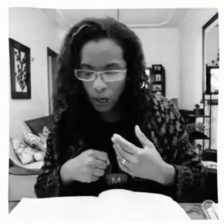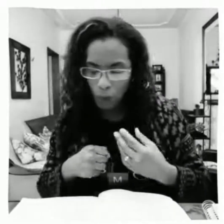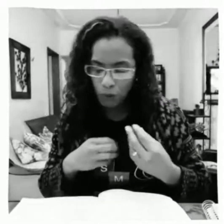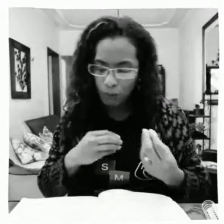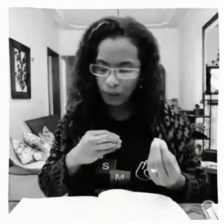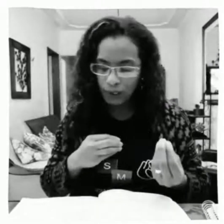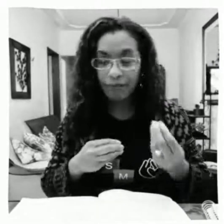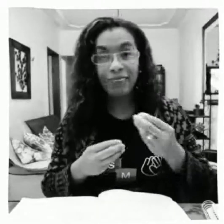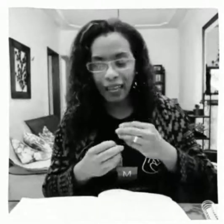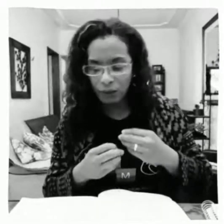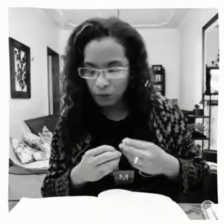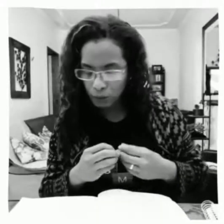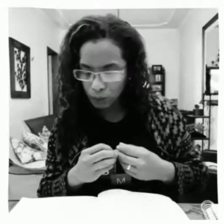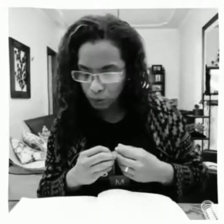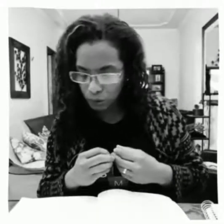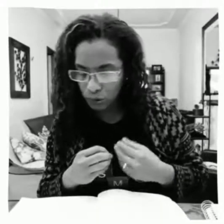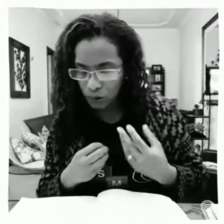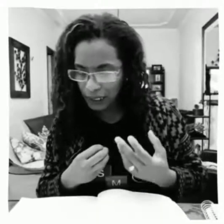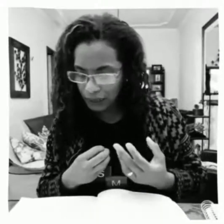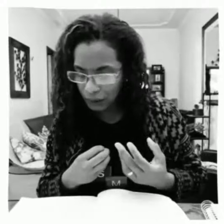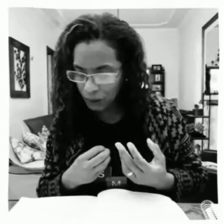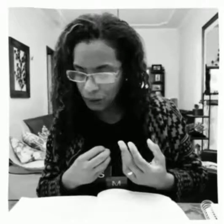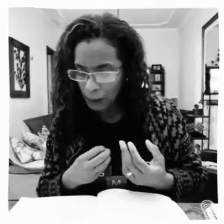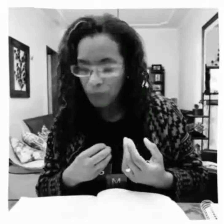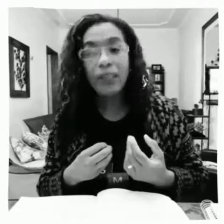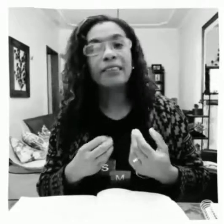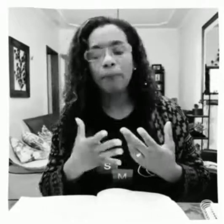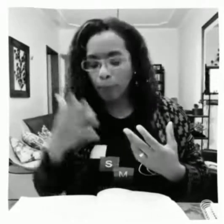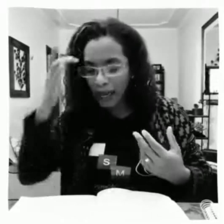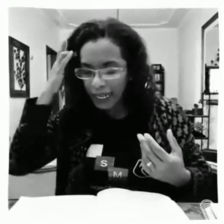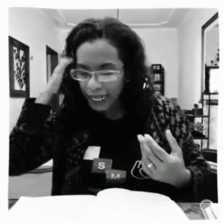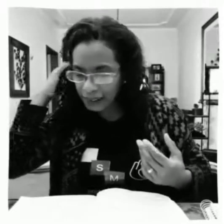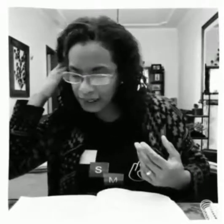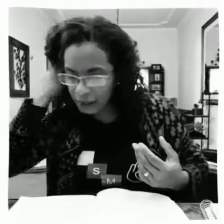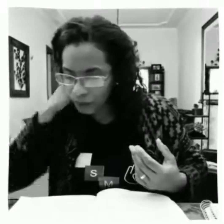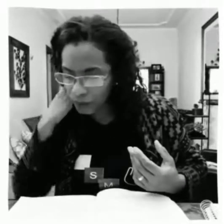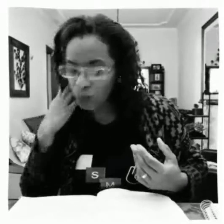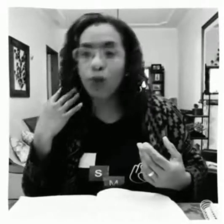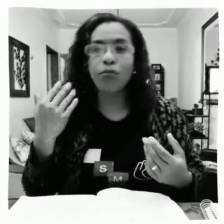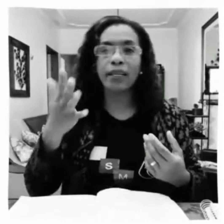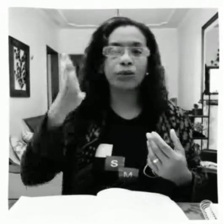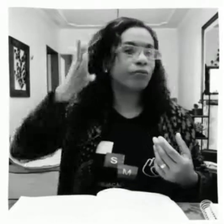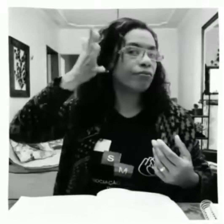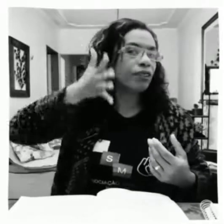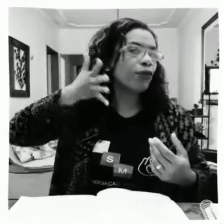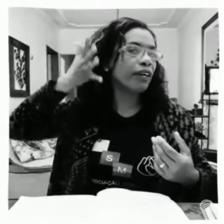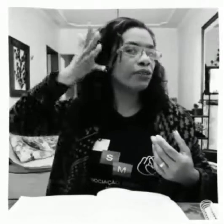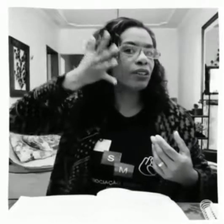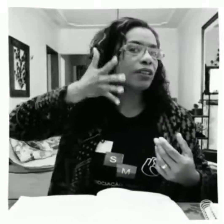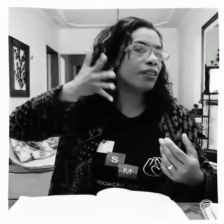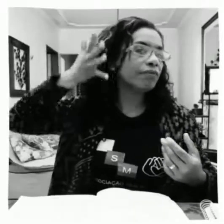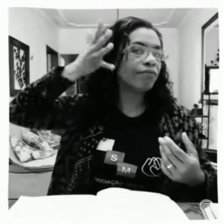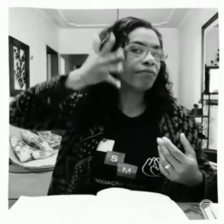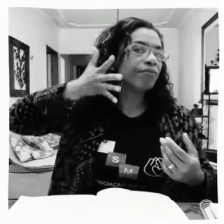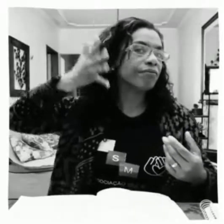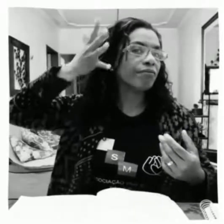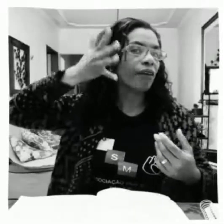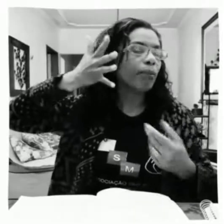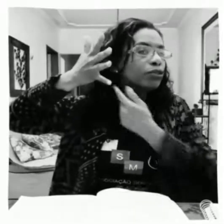antebraço, ao movimento interno dos pulsos ou das mãos. Por exemplo, palestra, o movimento eu faço aqui,